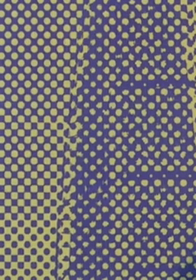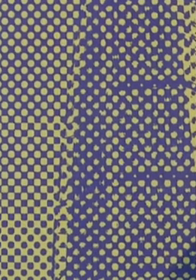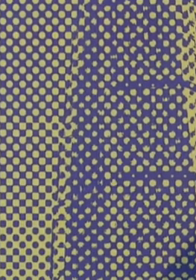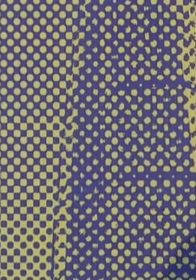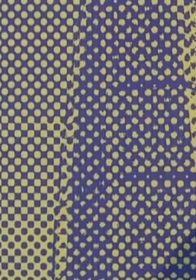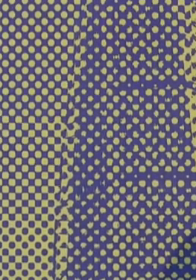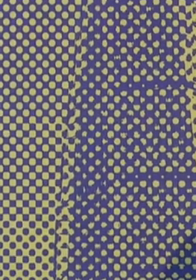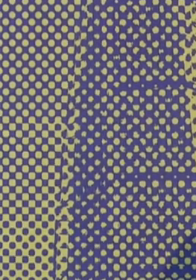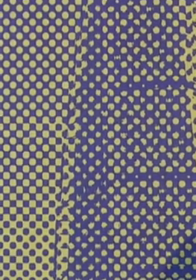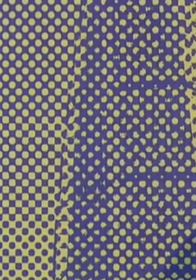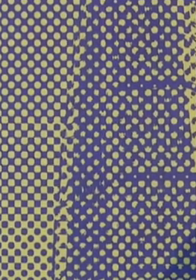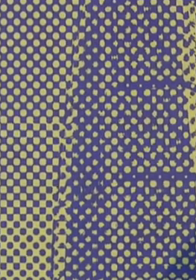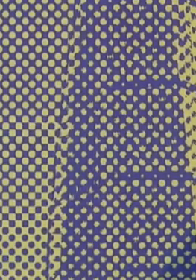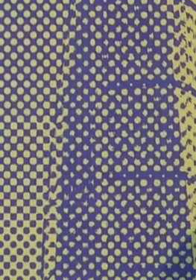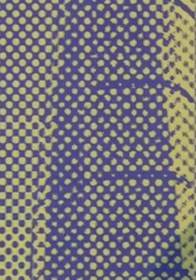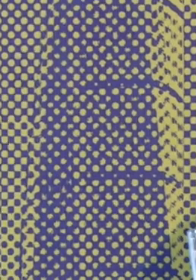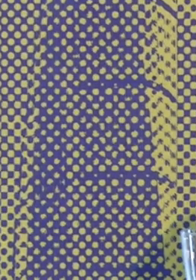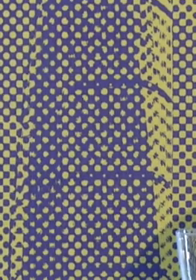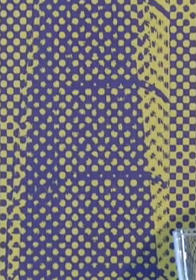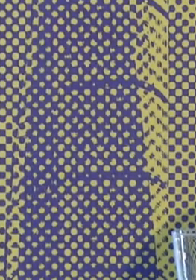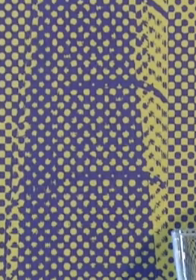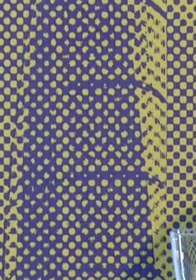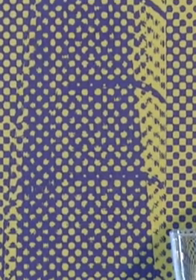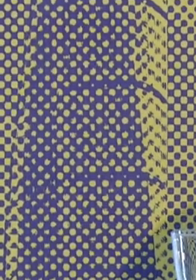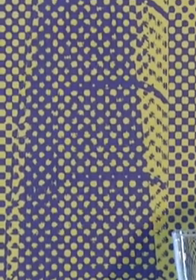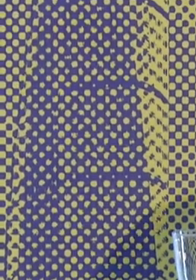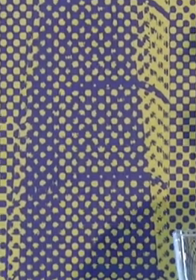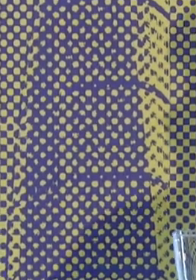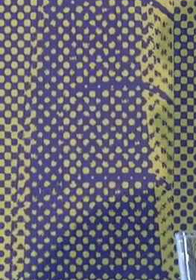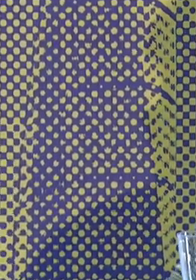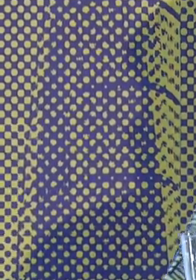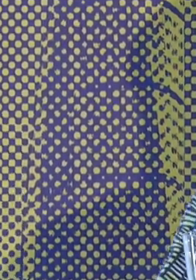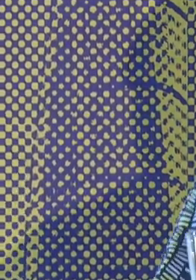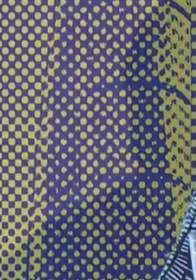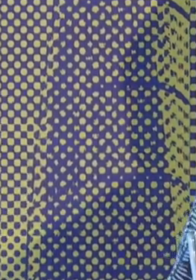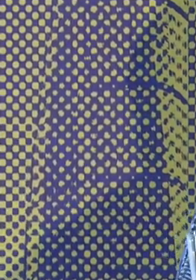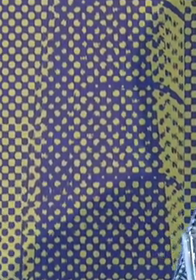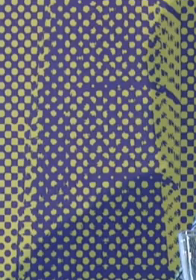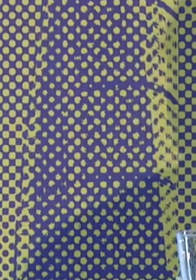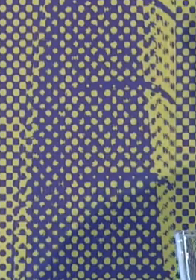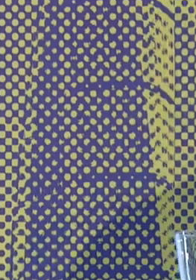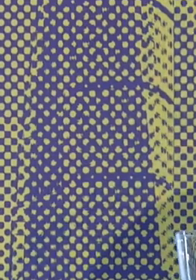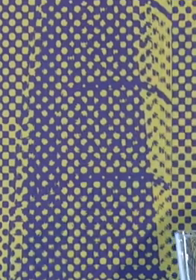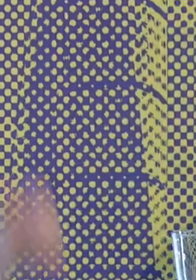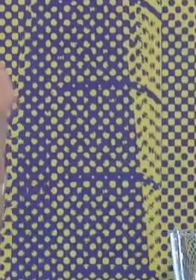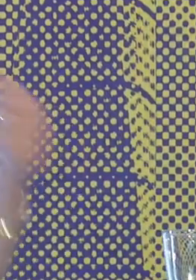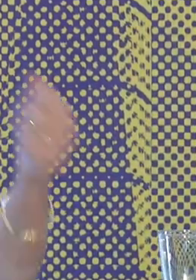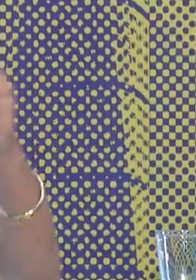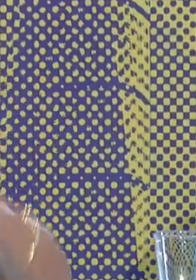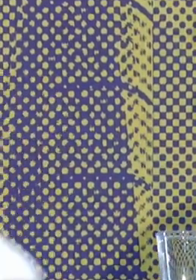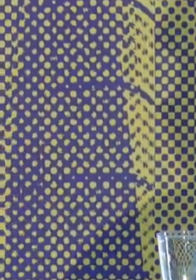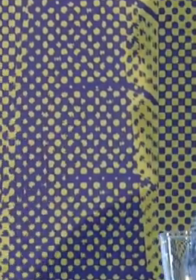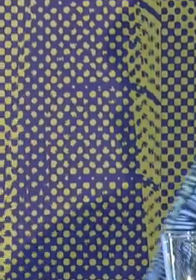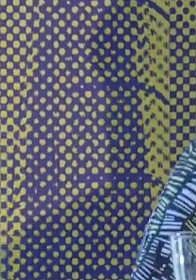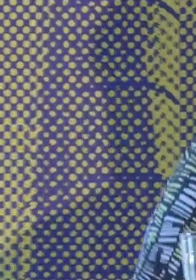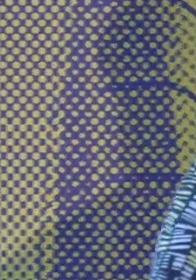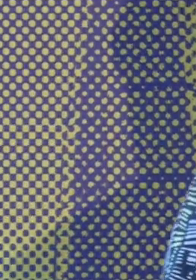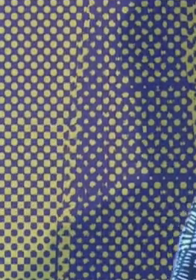Sveriges bästa cykelstad? Den här kantstenen här har ni fortfarande inte åtgärdat. Nej, då kom listan